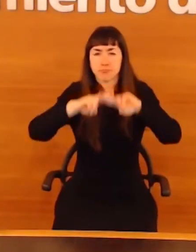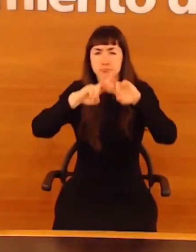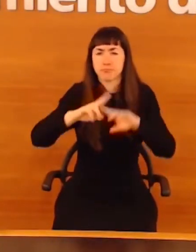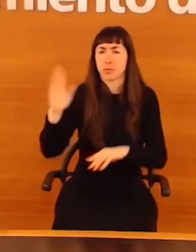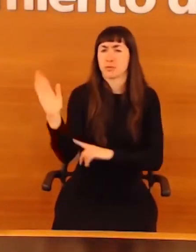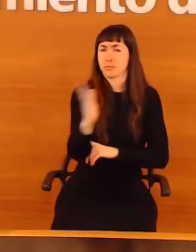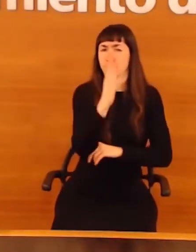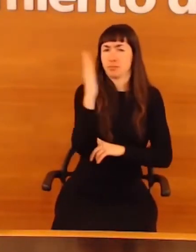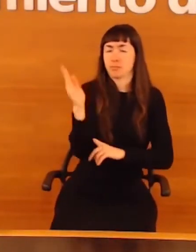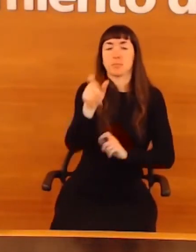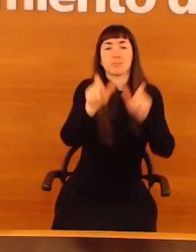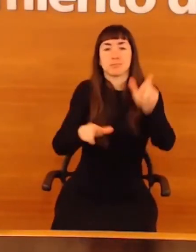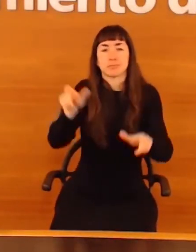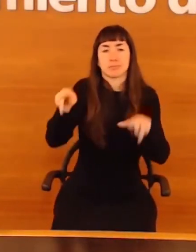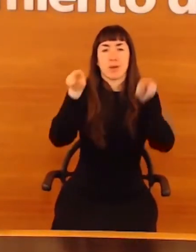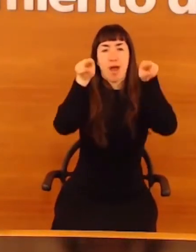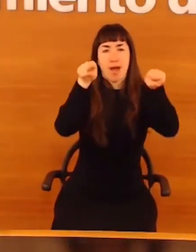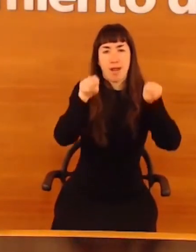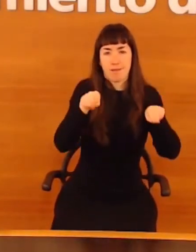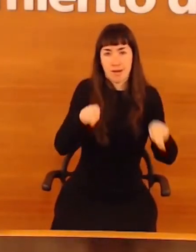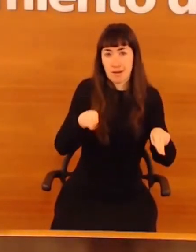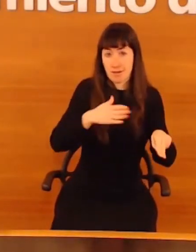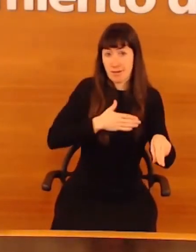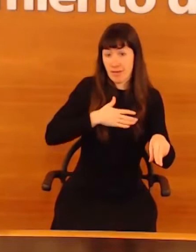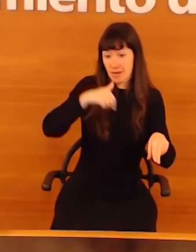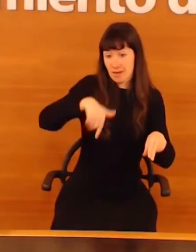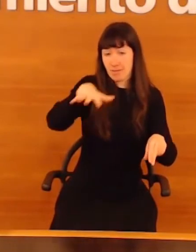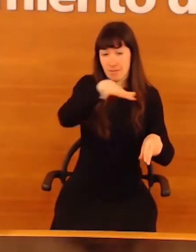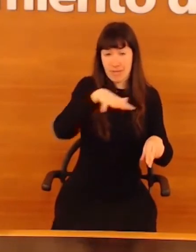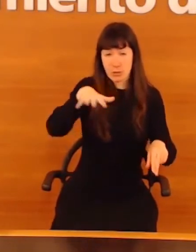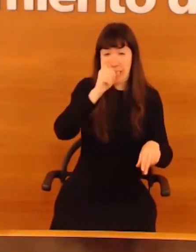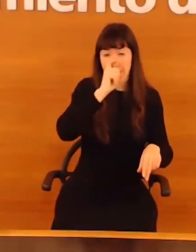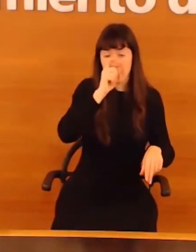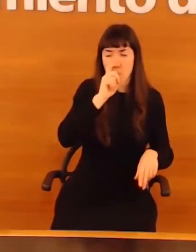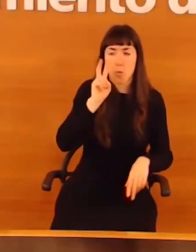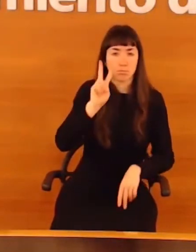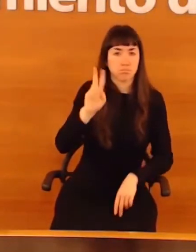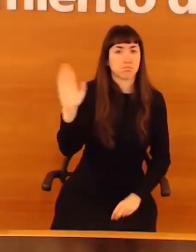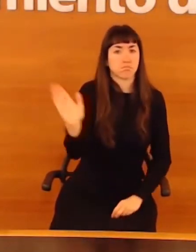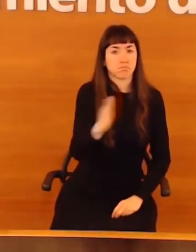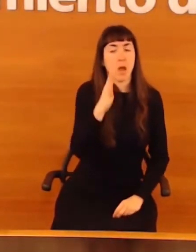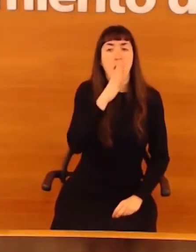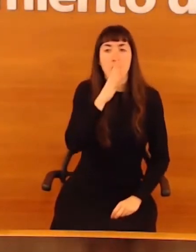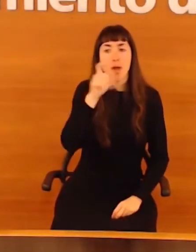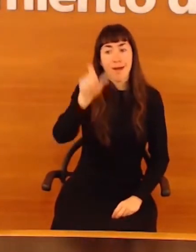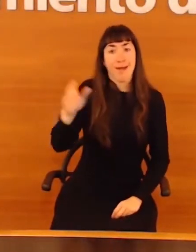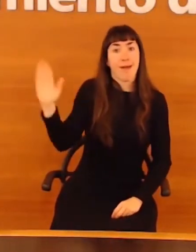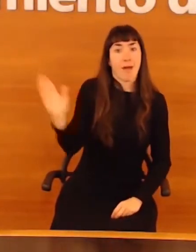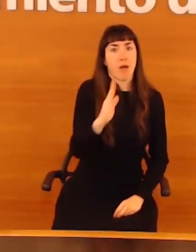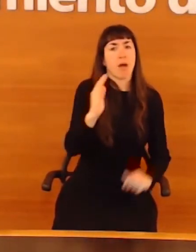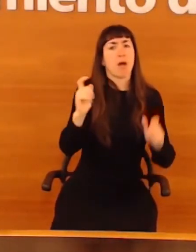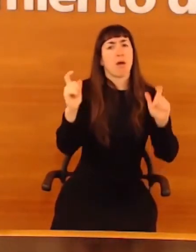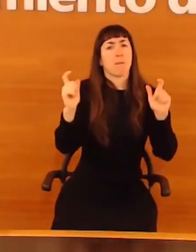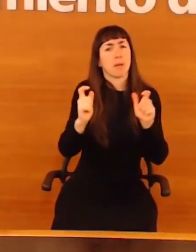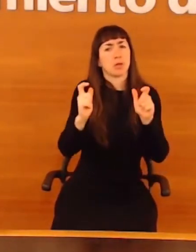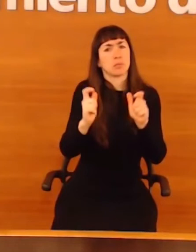y alojamiento de los mismos en el albergue del casco antiguo. En este sentido, han ido disminuyendo